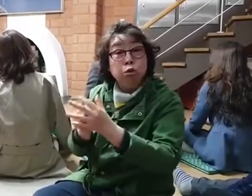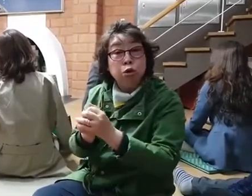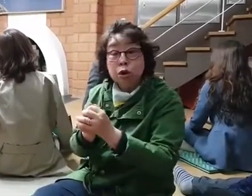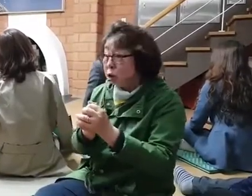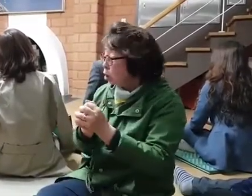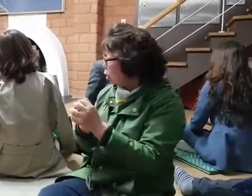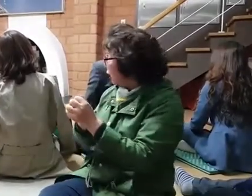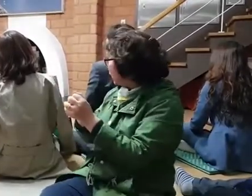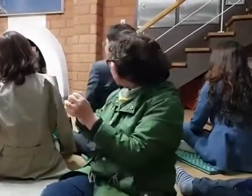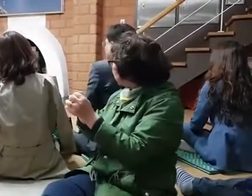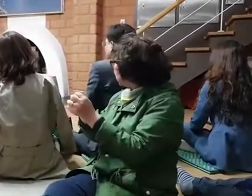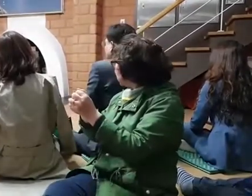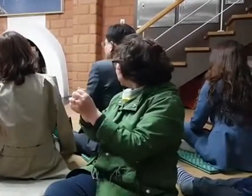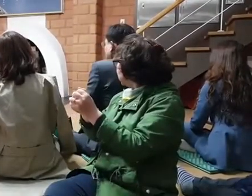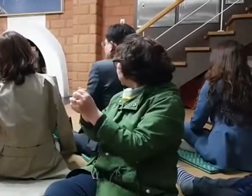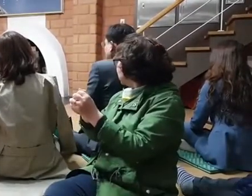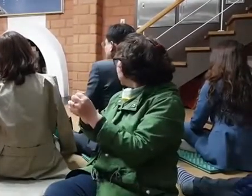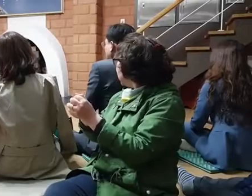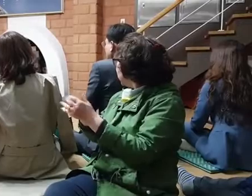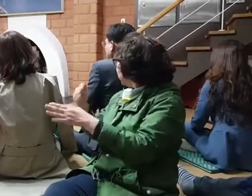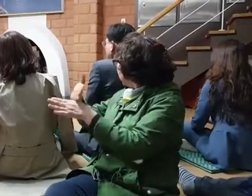지금 GMP 말고